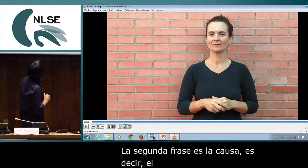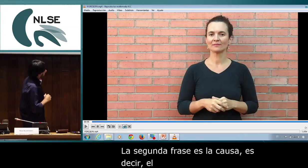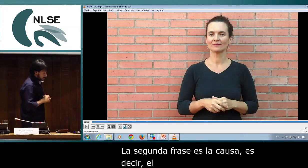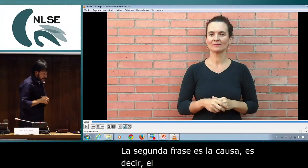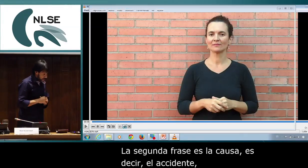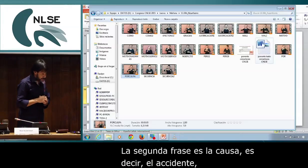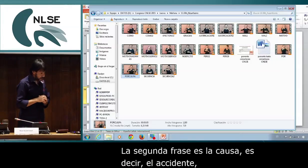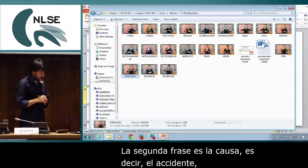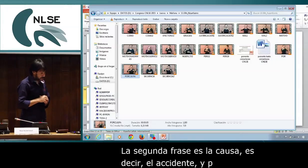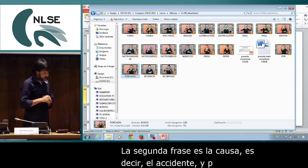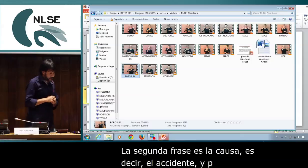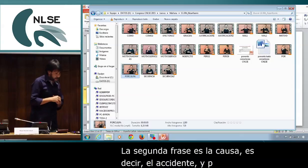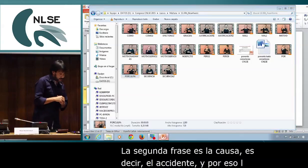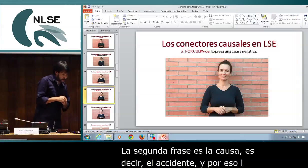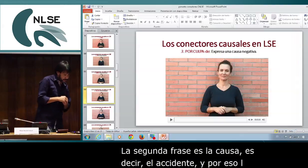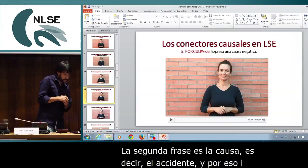lesión.